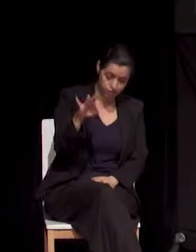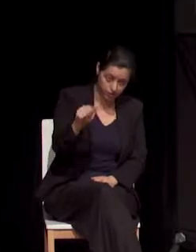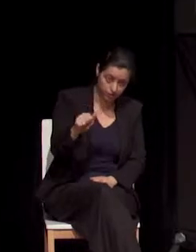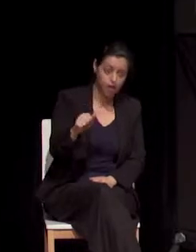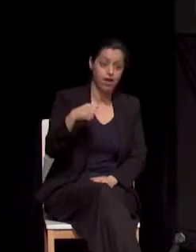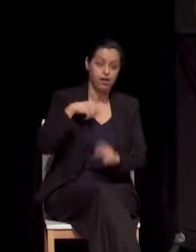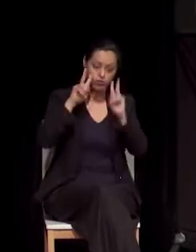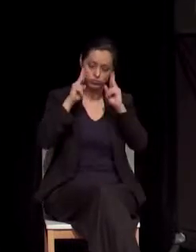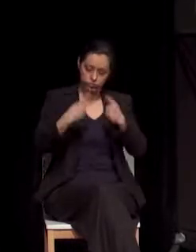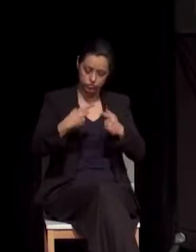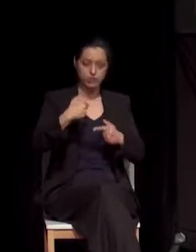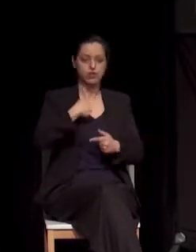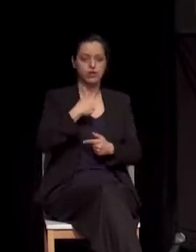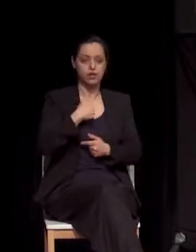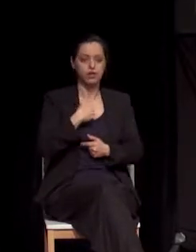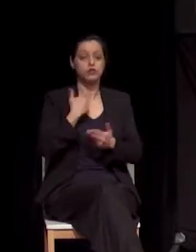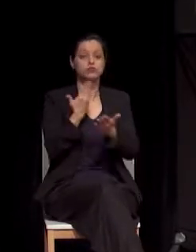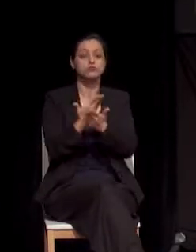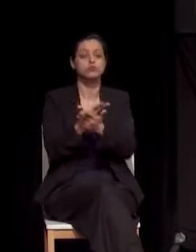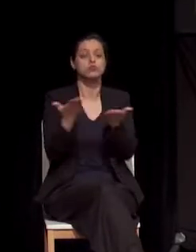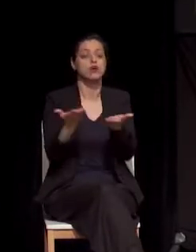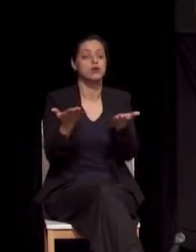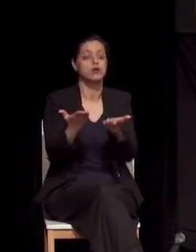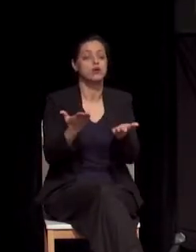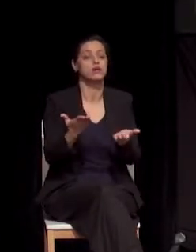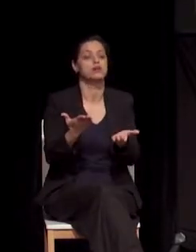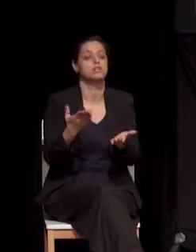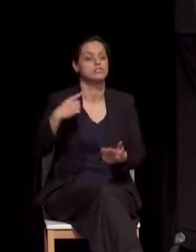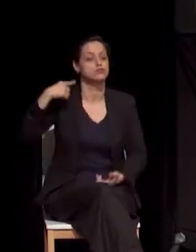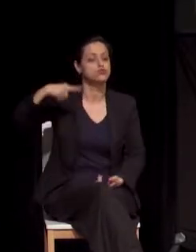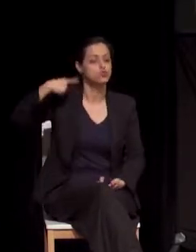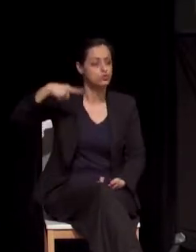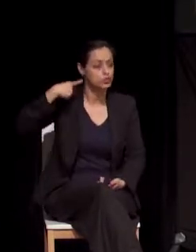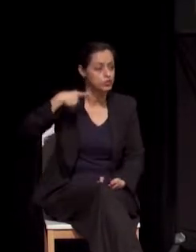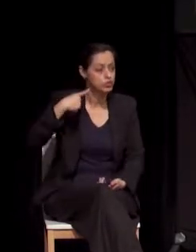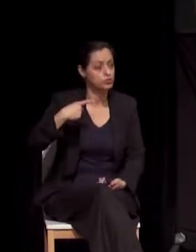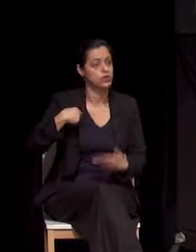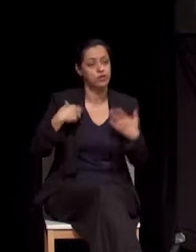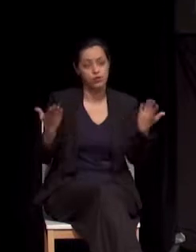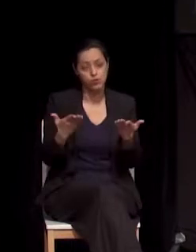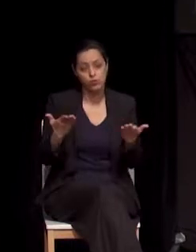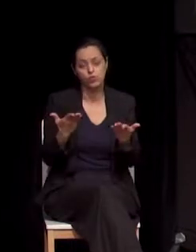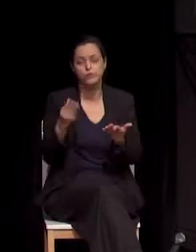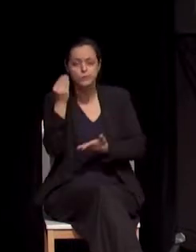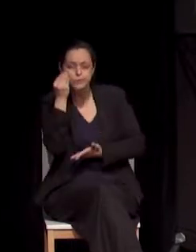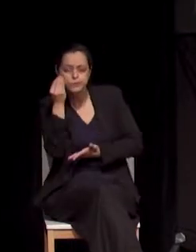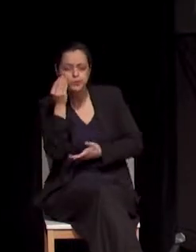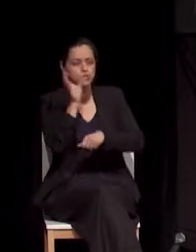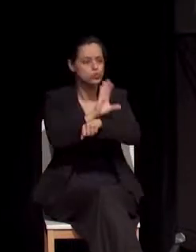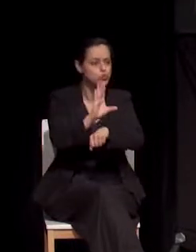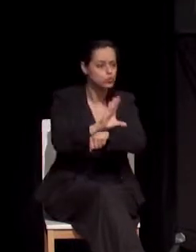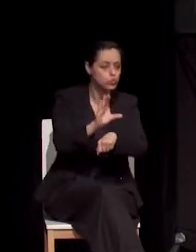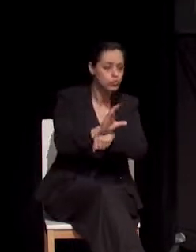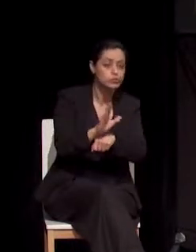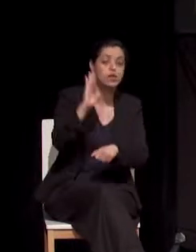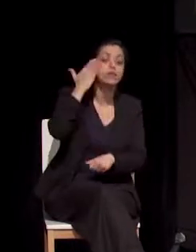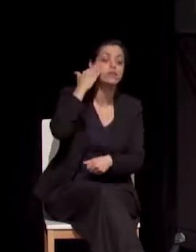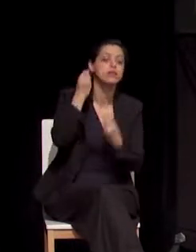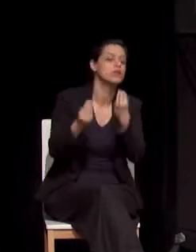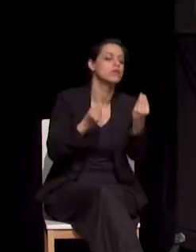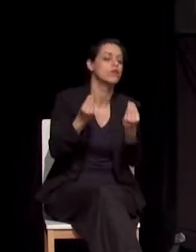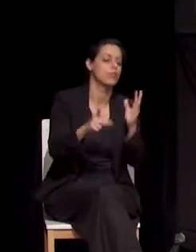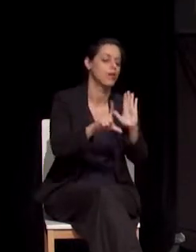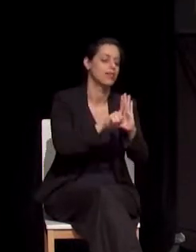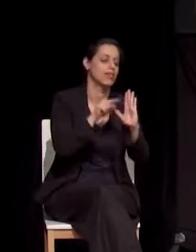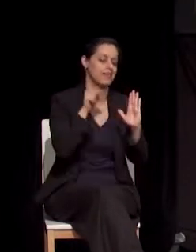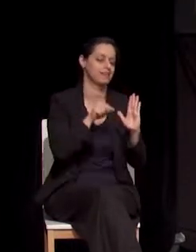no 3º ano, eu estou aqui fazendo curso, procurando entender sobre essa lei também,